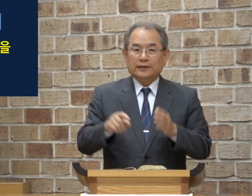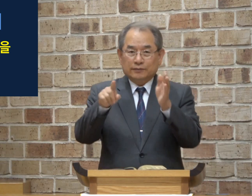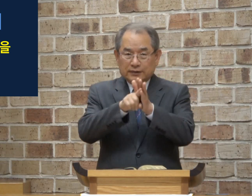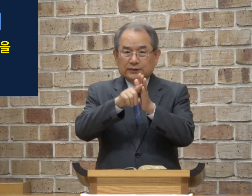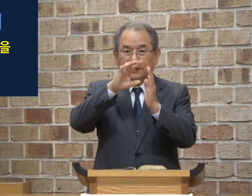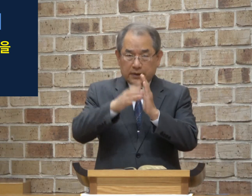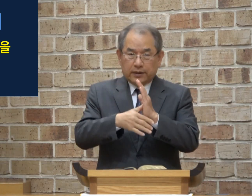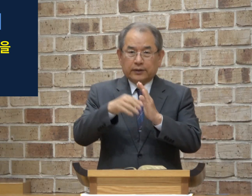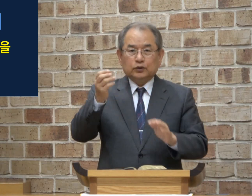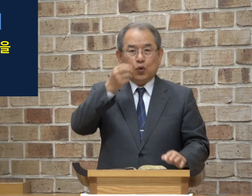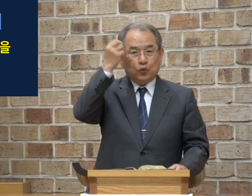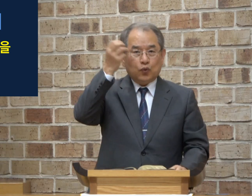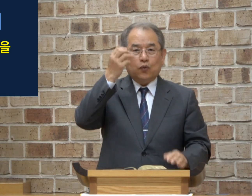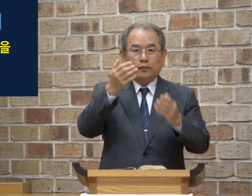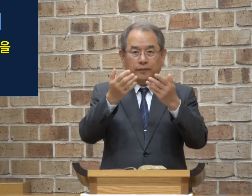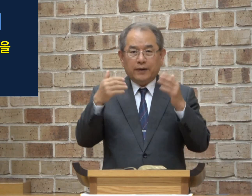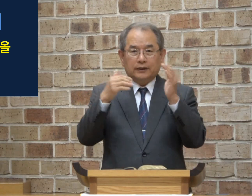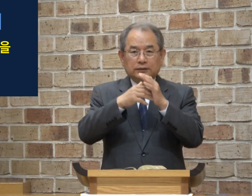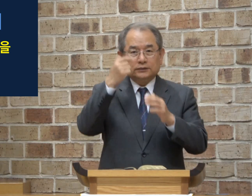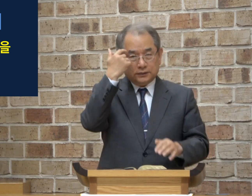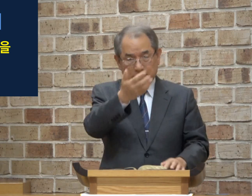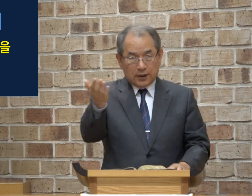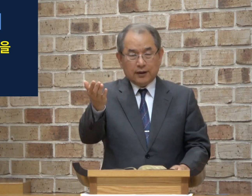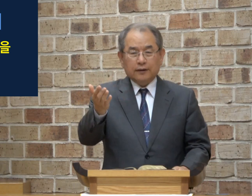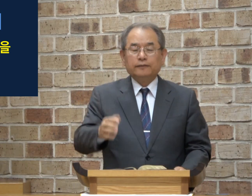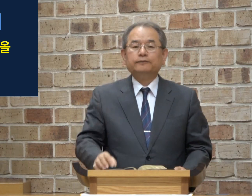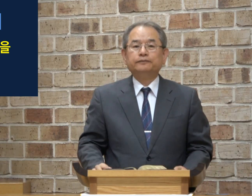믿을 때 성령을 받았네요.